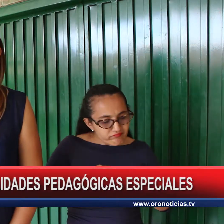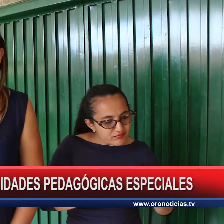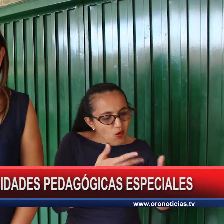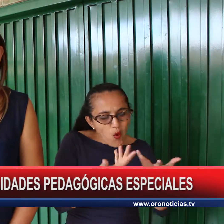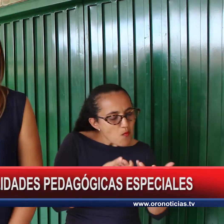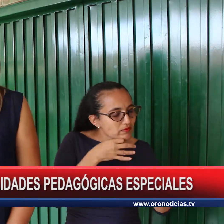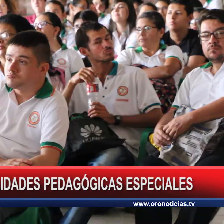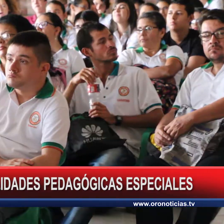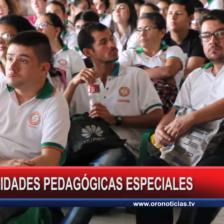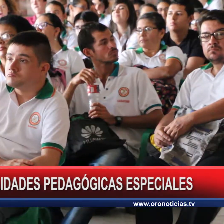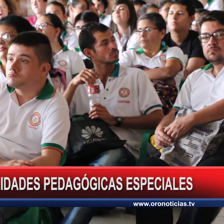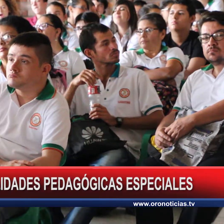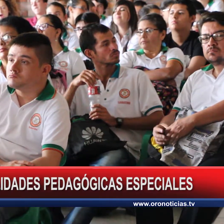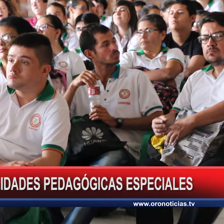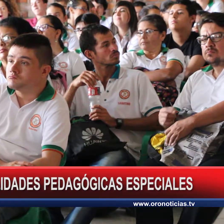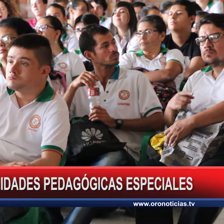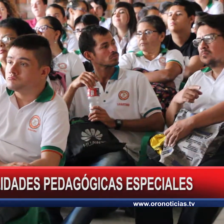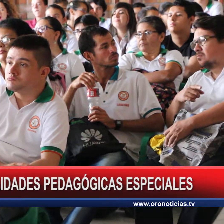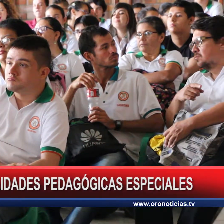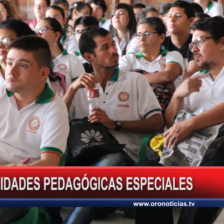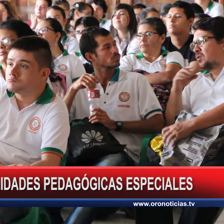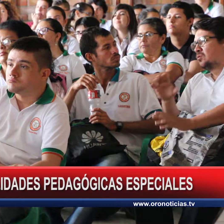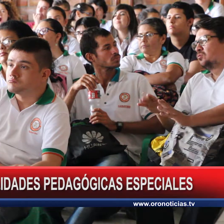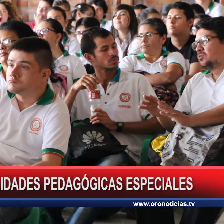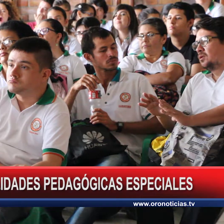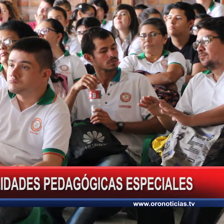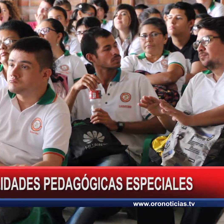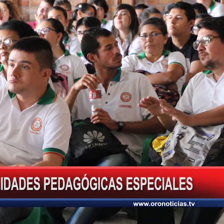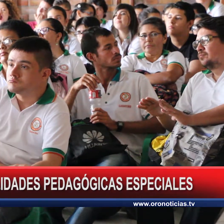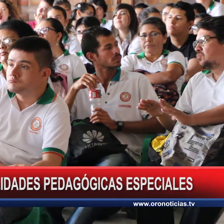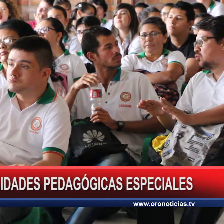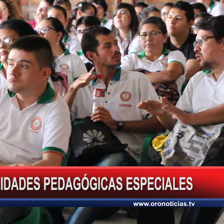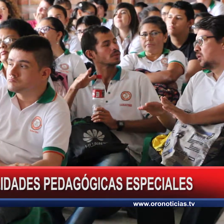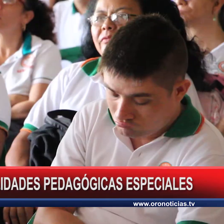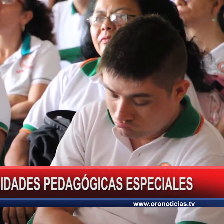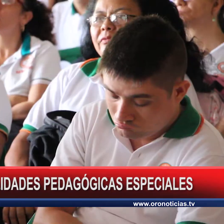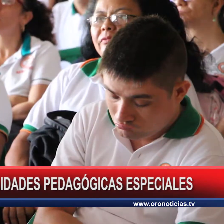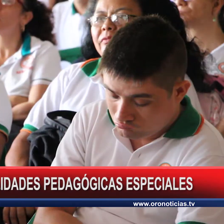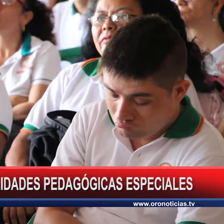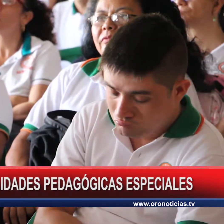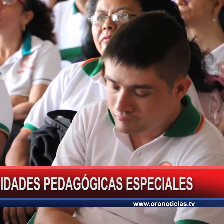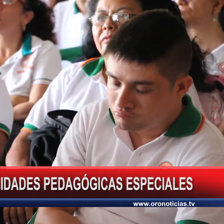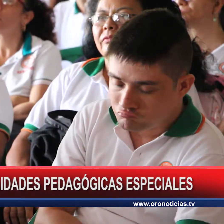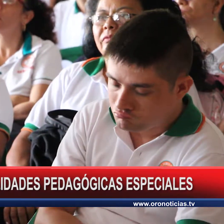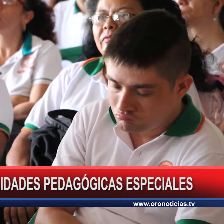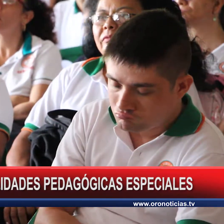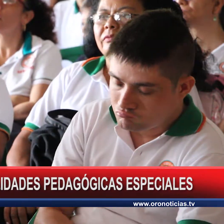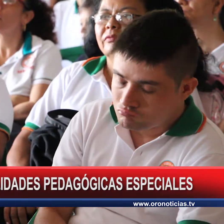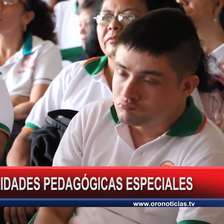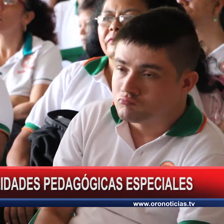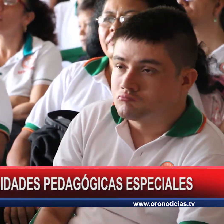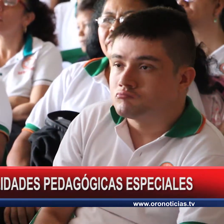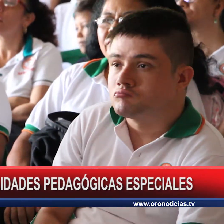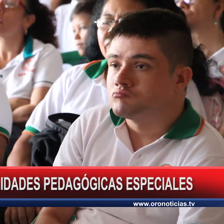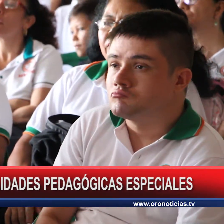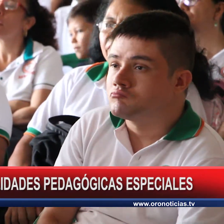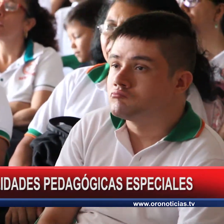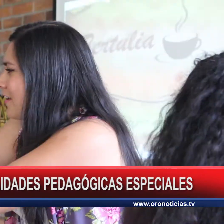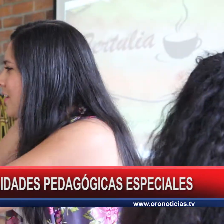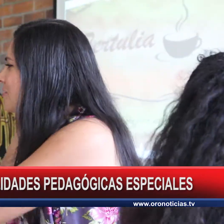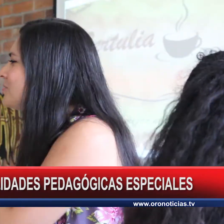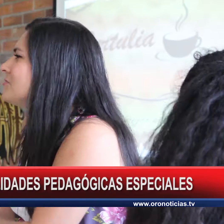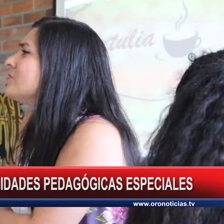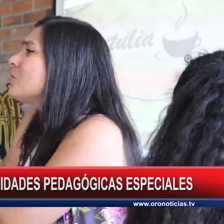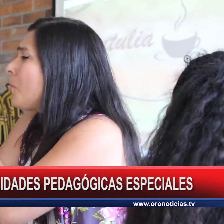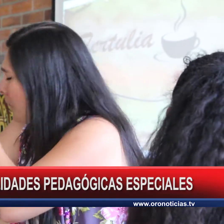su propia microempresa desde el año pasado la alcaldía de floridablanca trabaja en una estrategia de inclusión para que en las 16 instituciones educativas oficiales de la